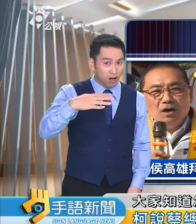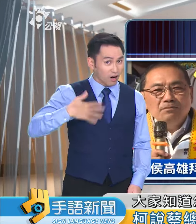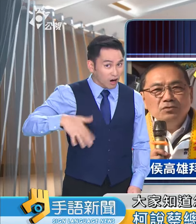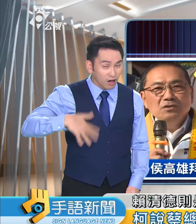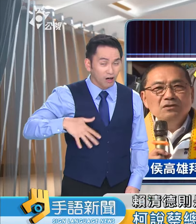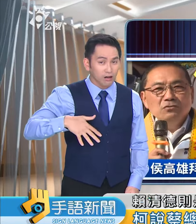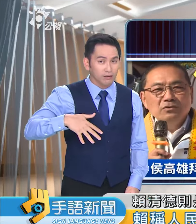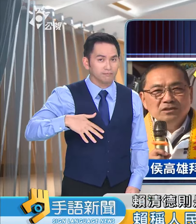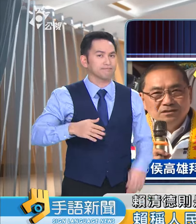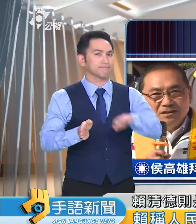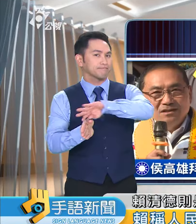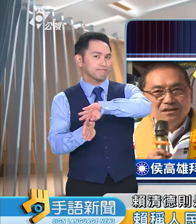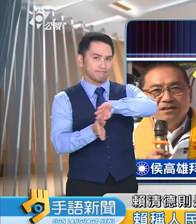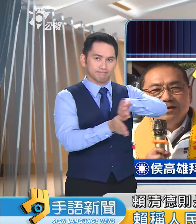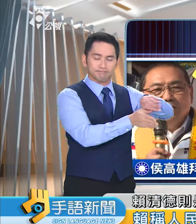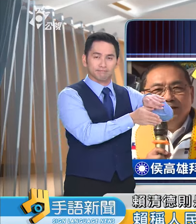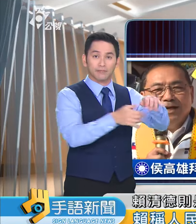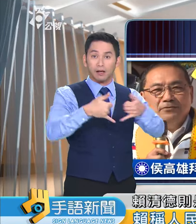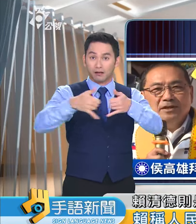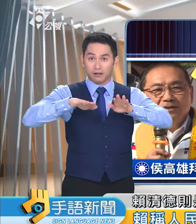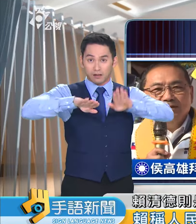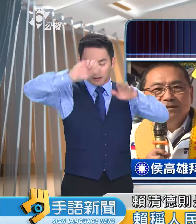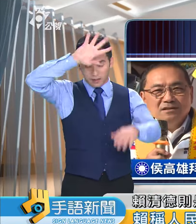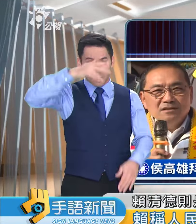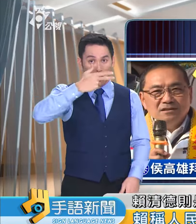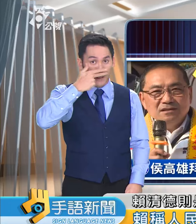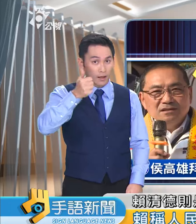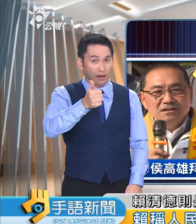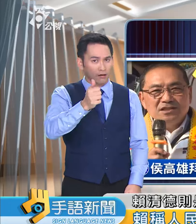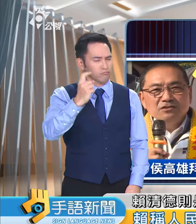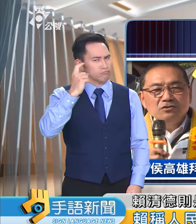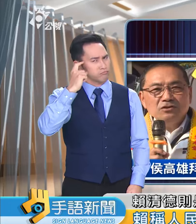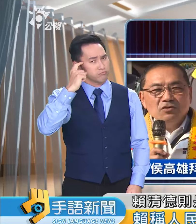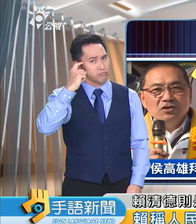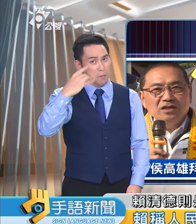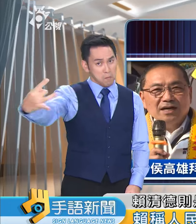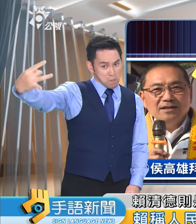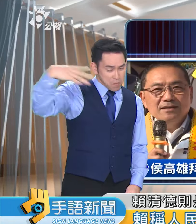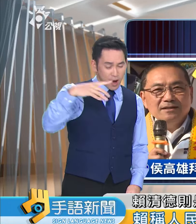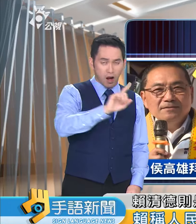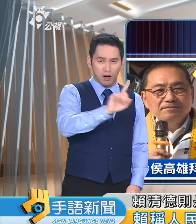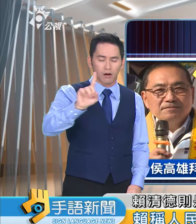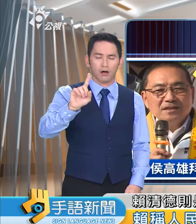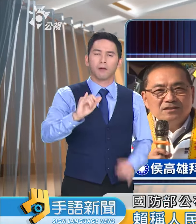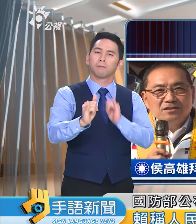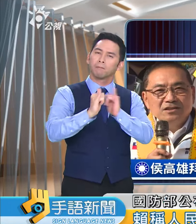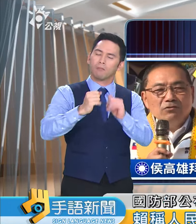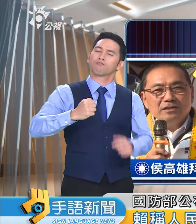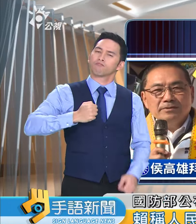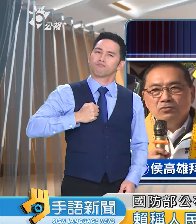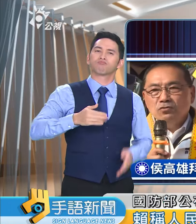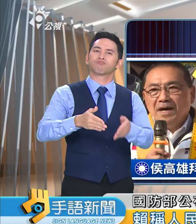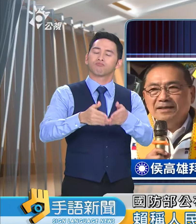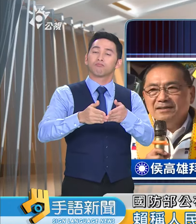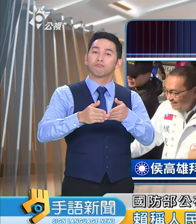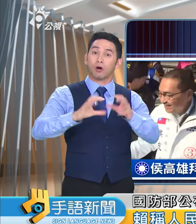德则是强调，人民有知的权利，国防部公布相关资讯